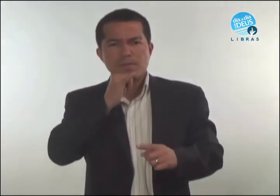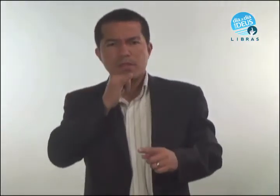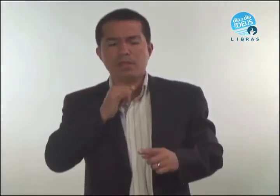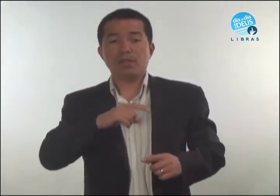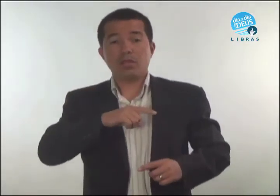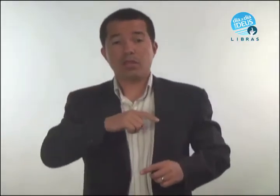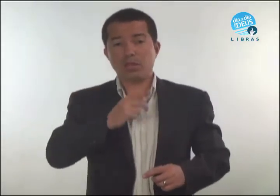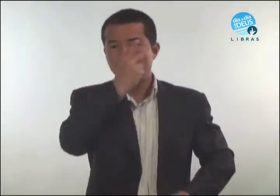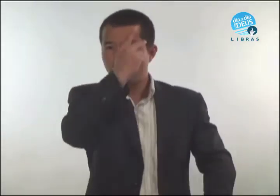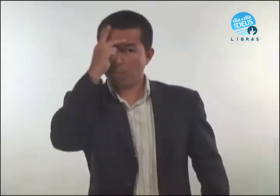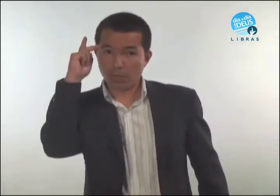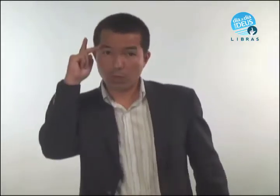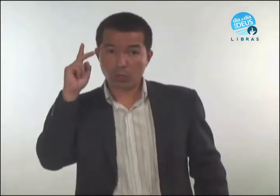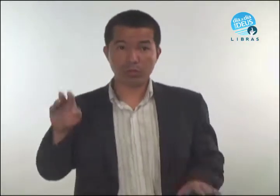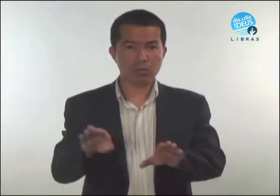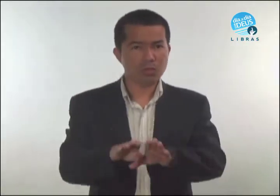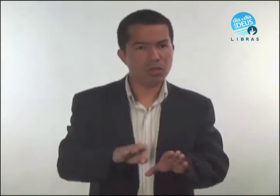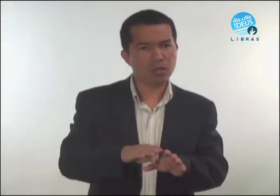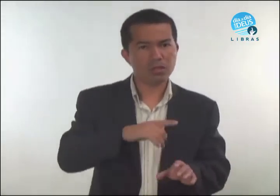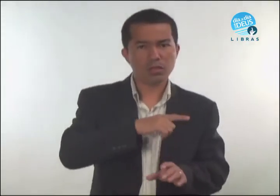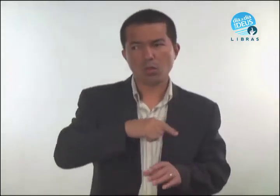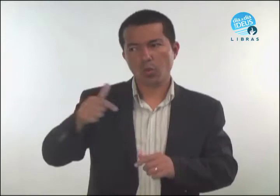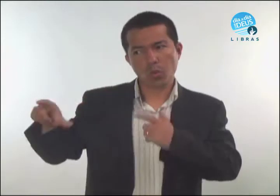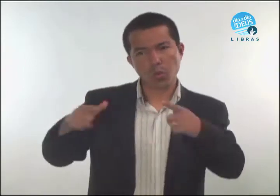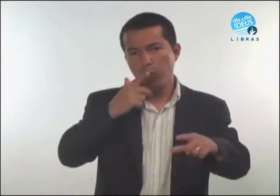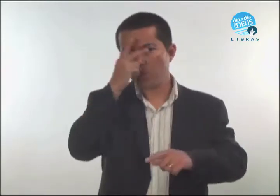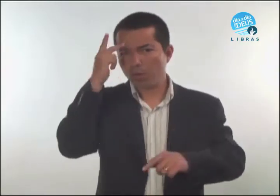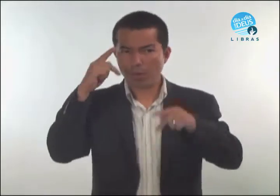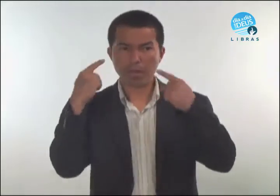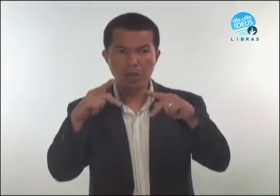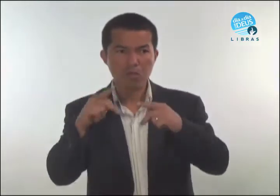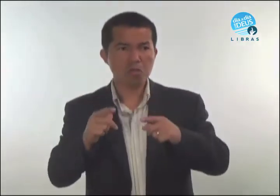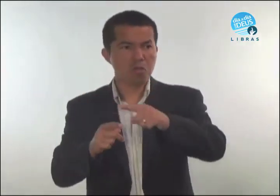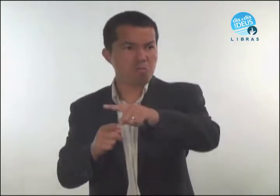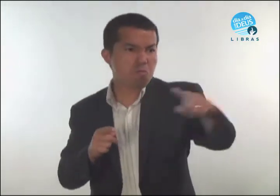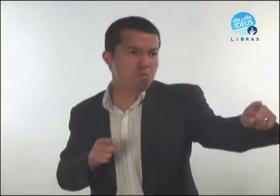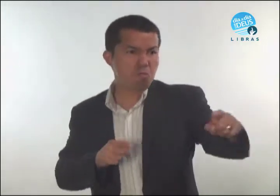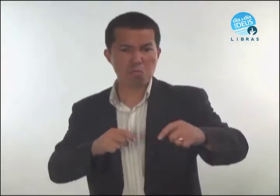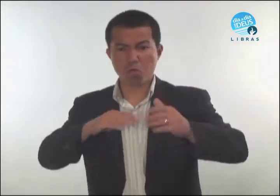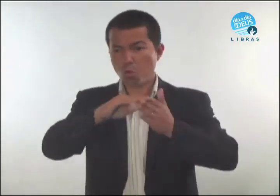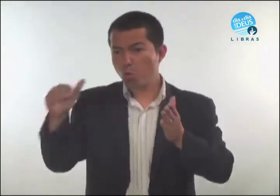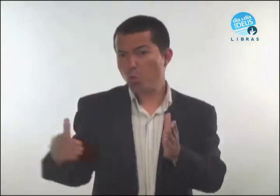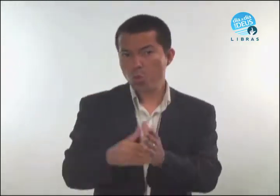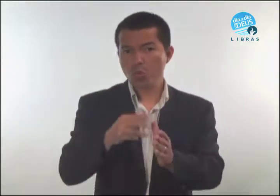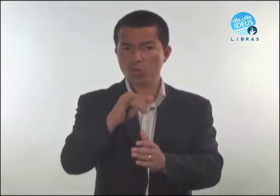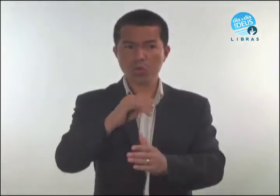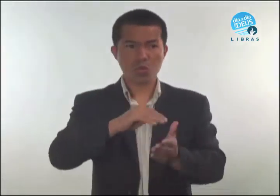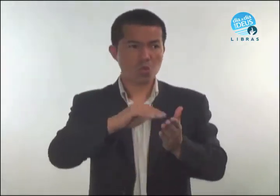até de extorquí-las pelo temor da morte. Se você não der tudo, vai morrer.